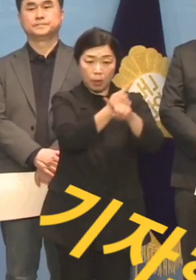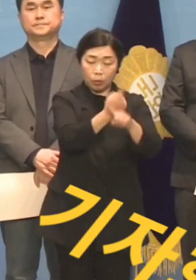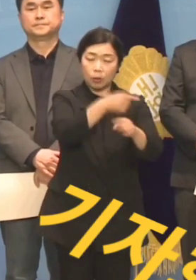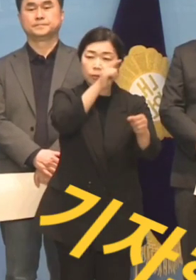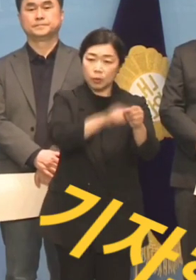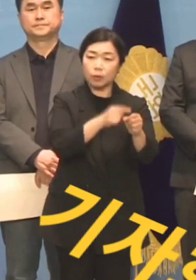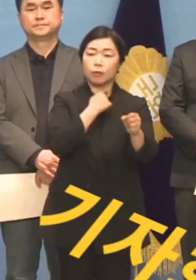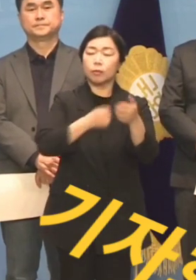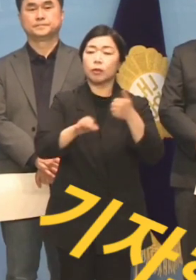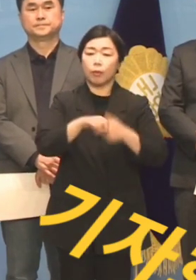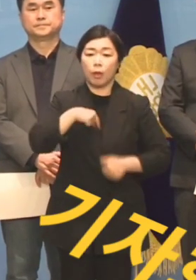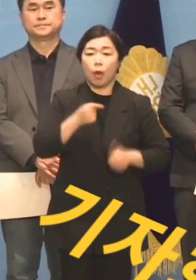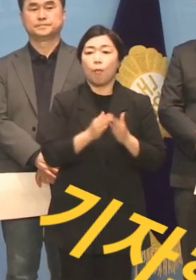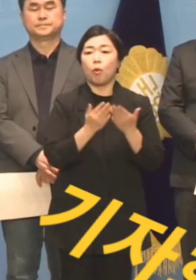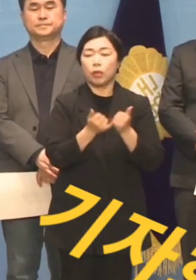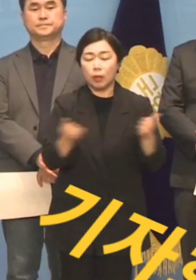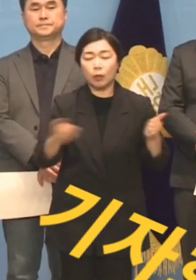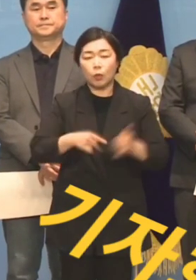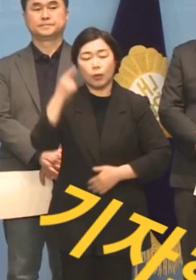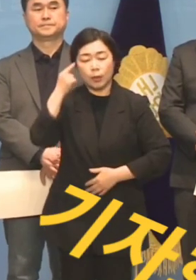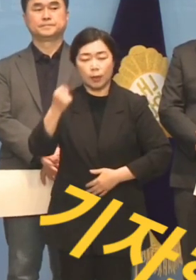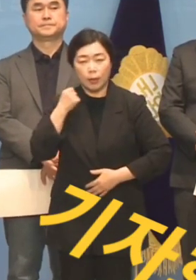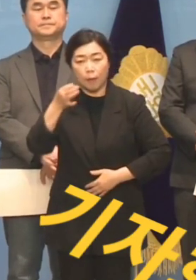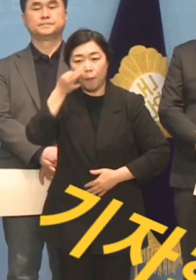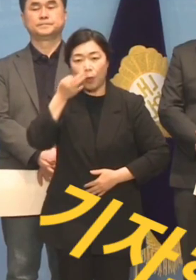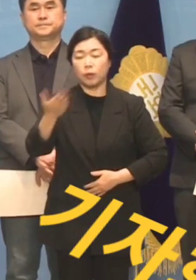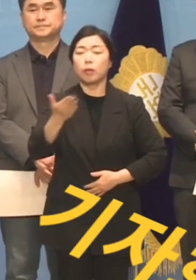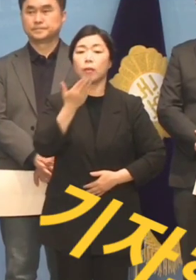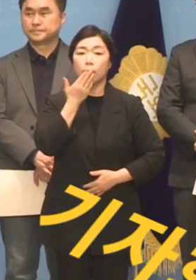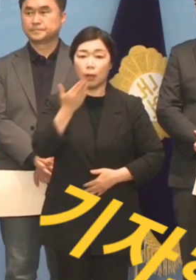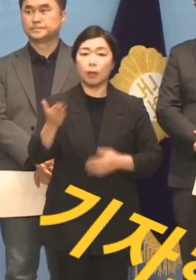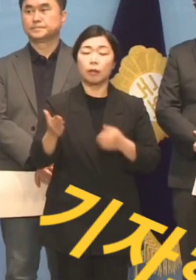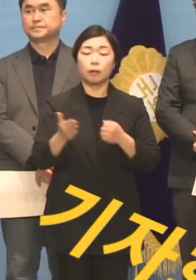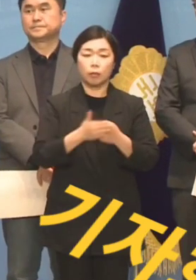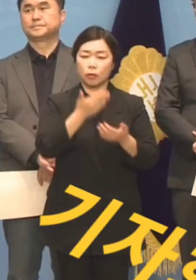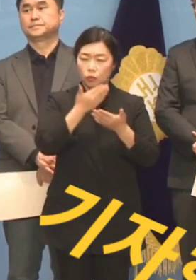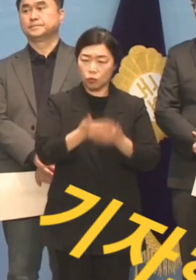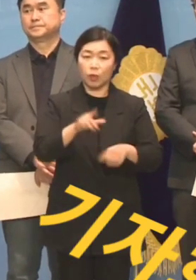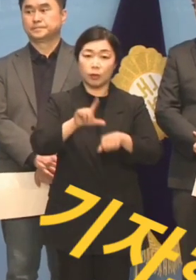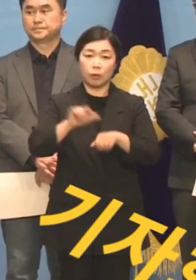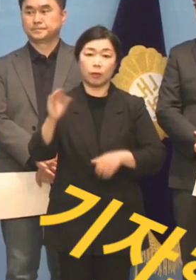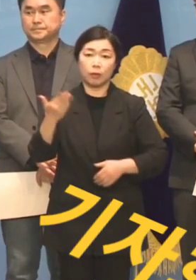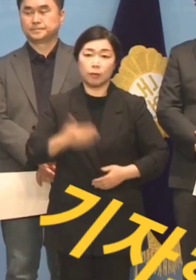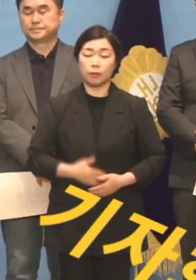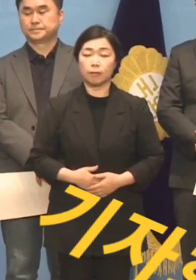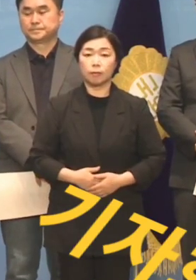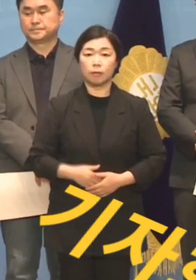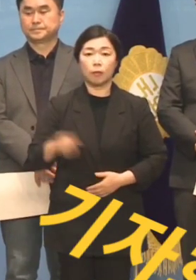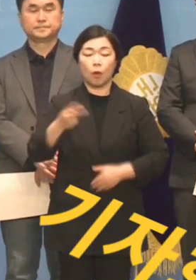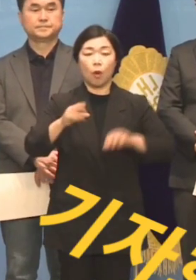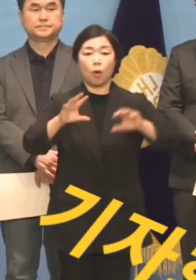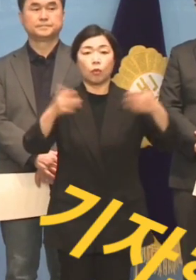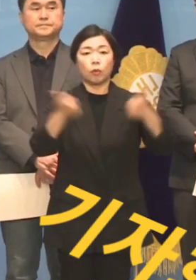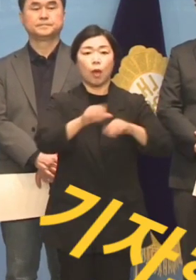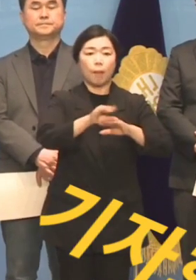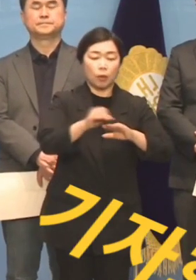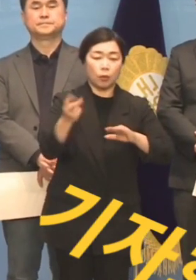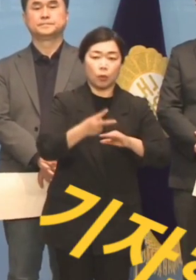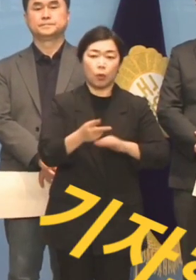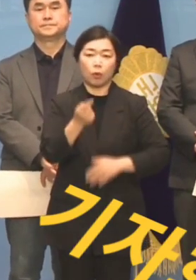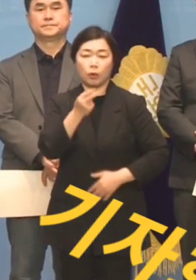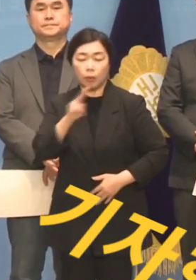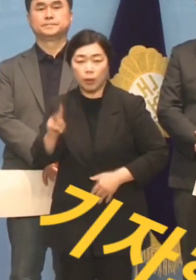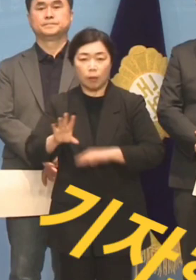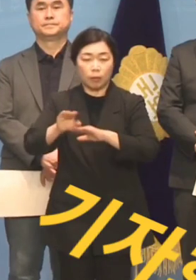하는 고민과 의지를 확인할 수 있는 소중한 시간이었습니다. 또한 국회 방송과 지상파